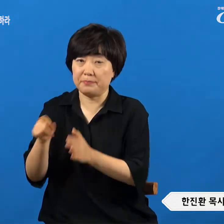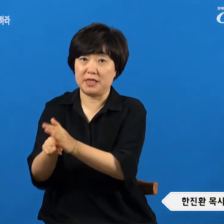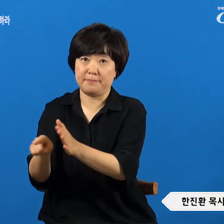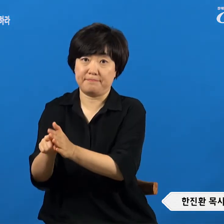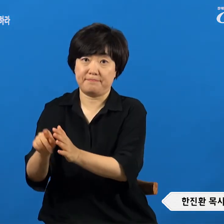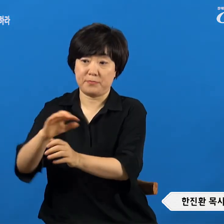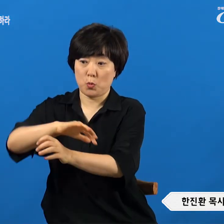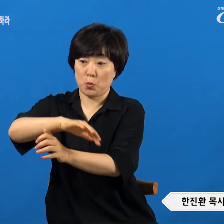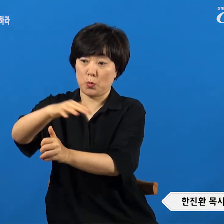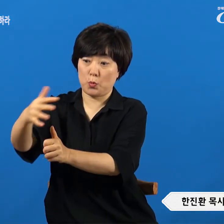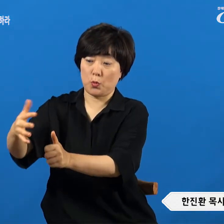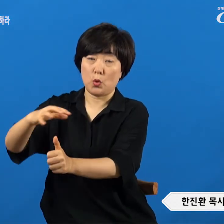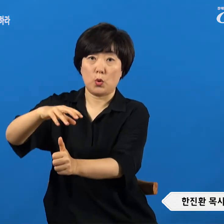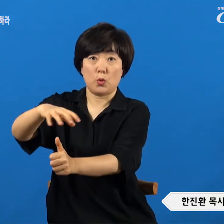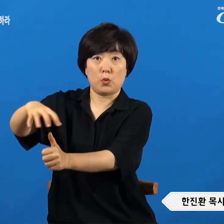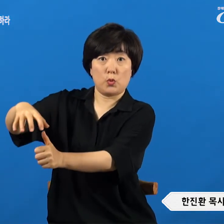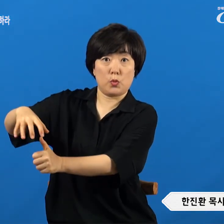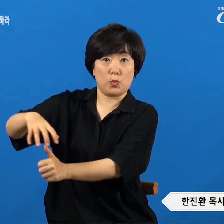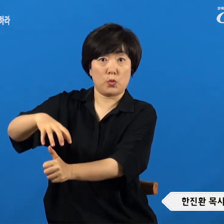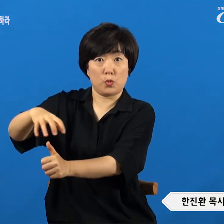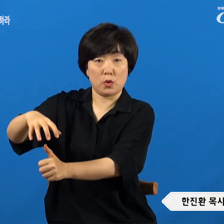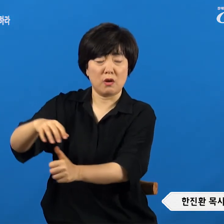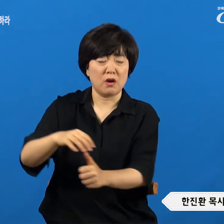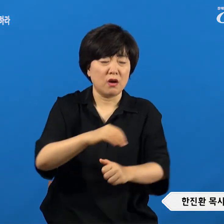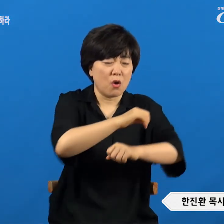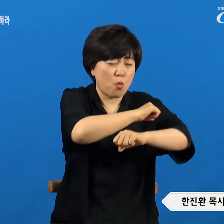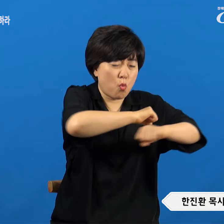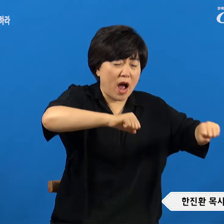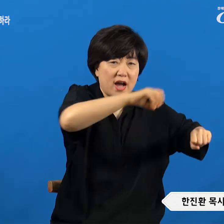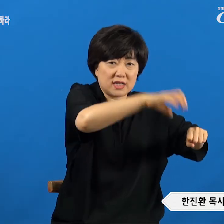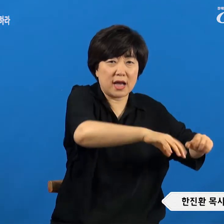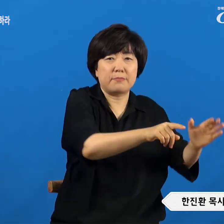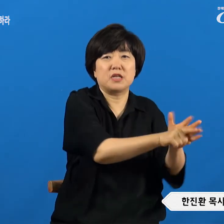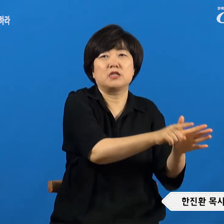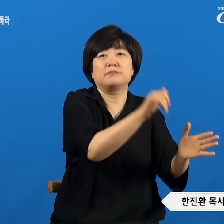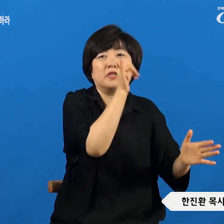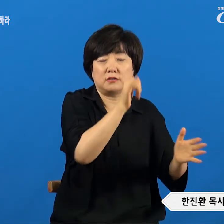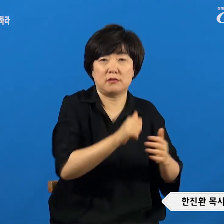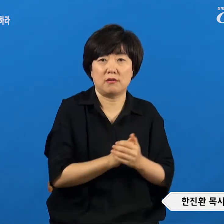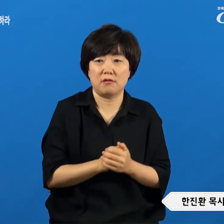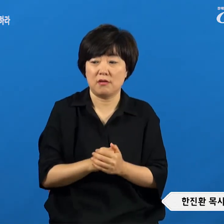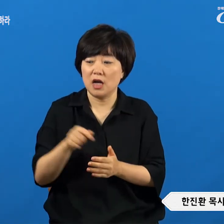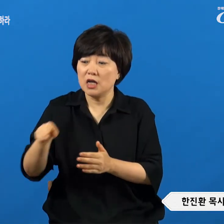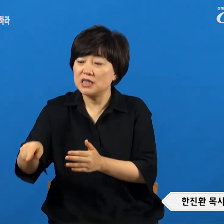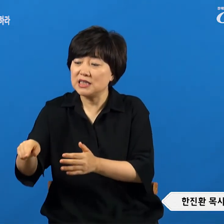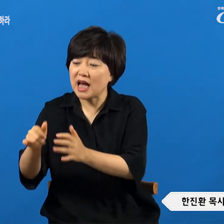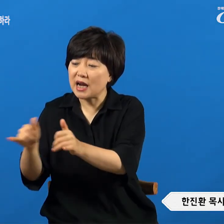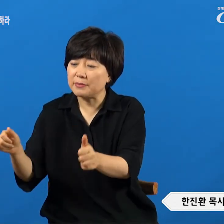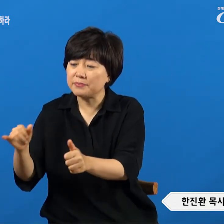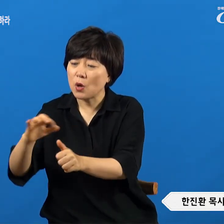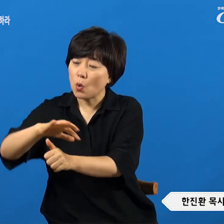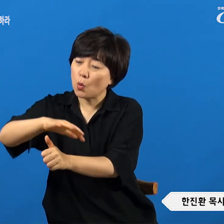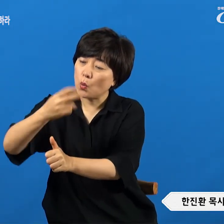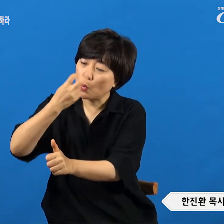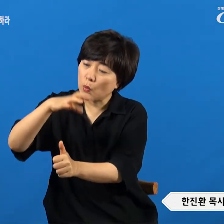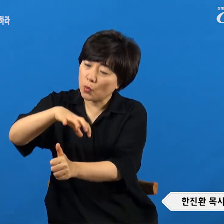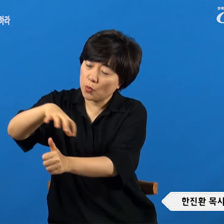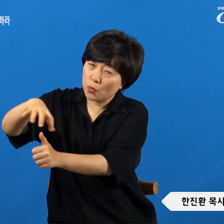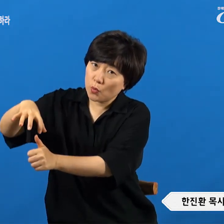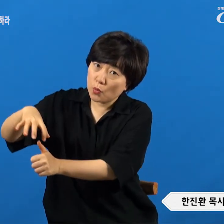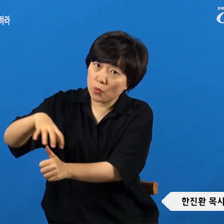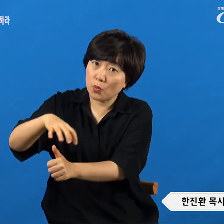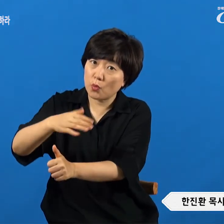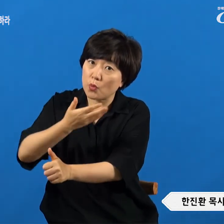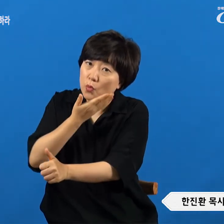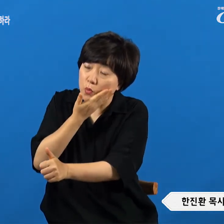그러나 하나님의 일에 쓰임 받는 데에는 한계가 있습니다. 그런데 광야의 믿음은